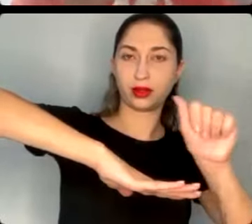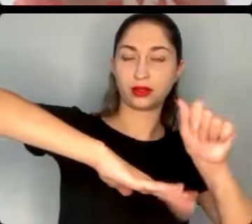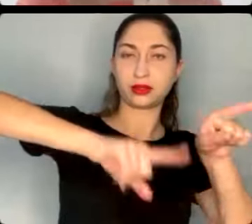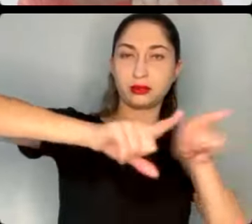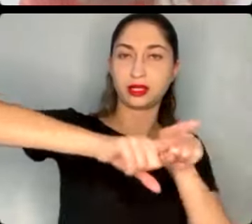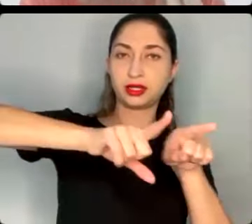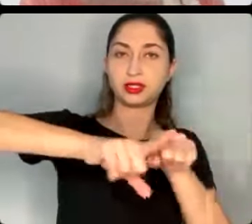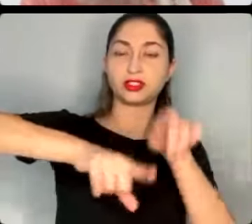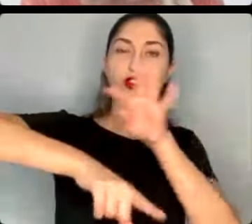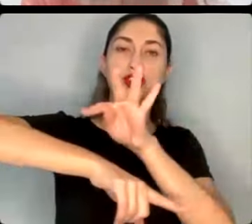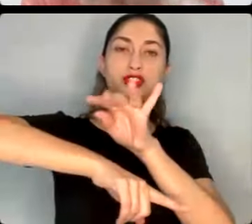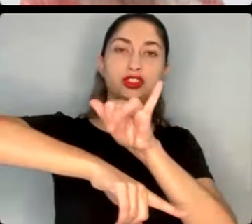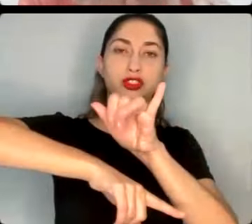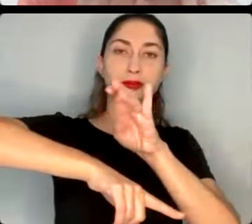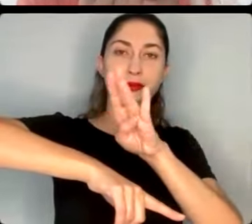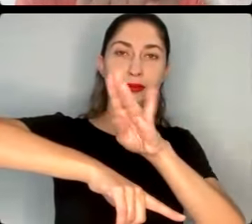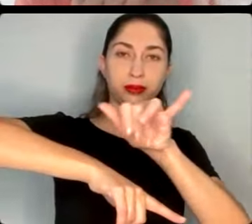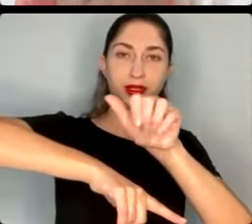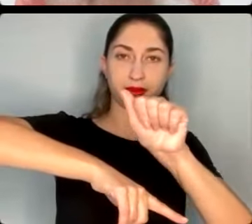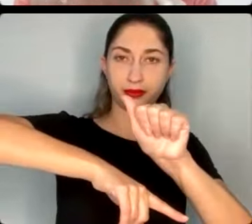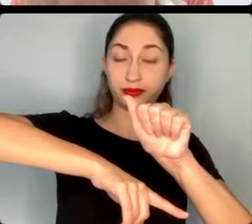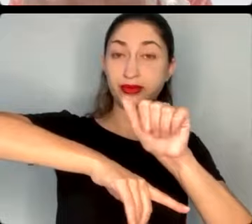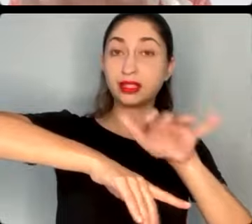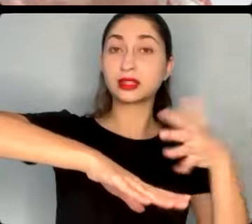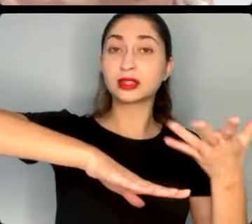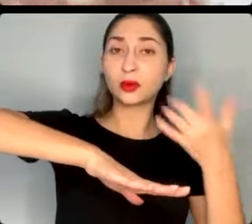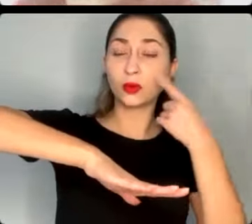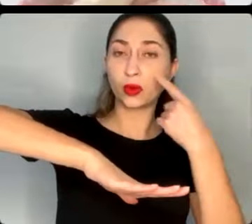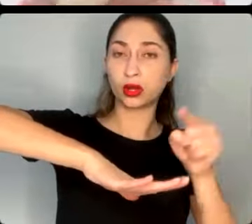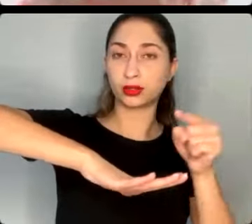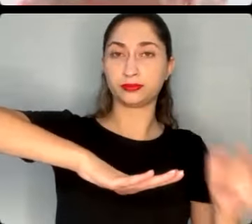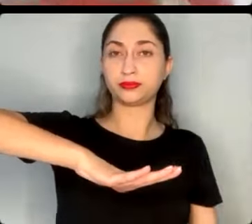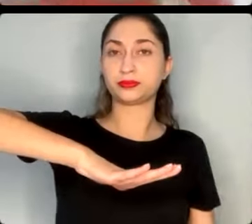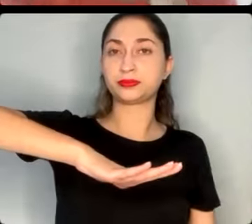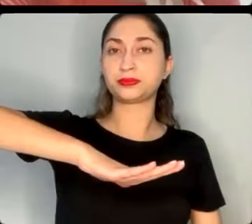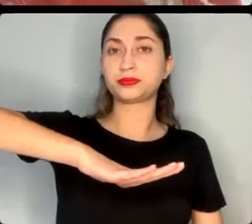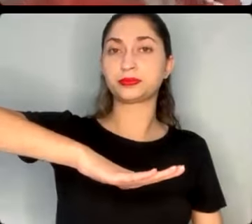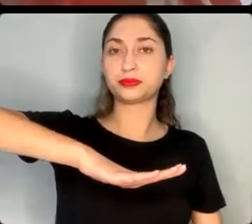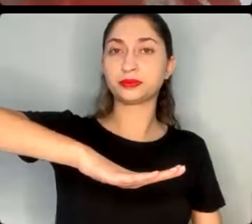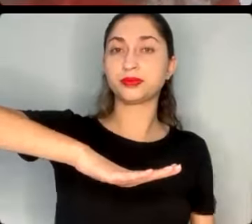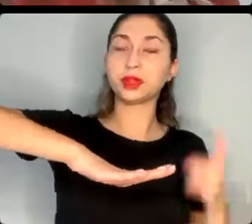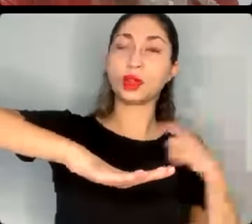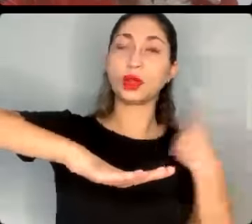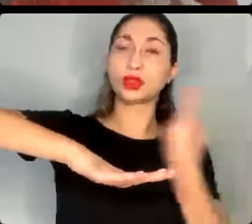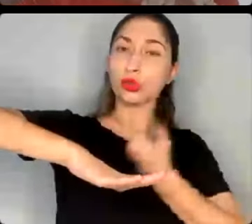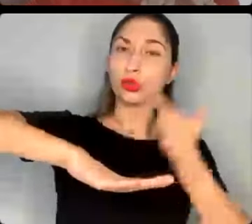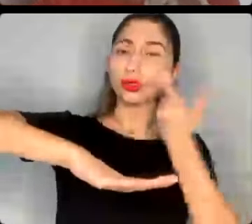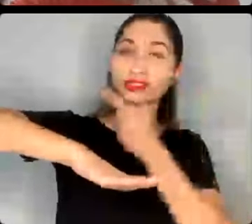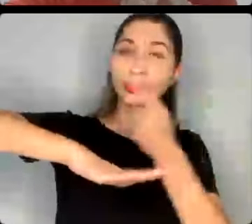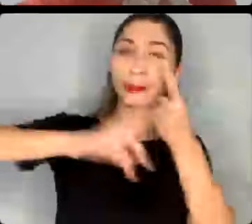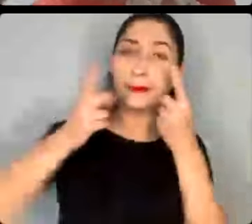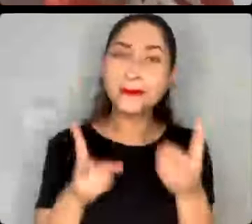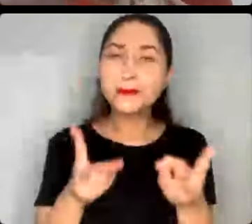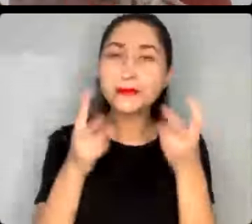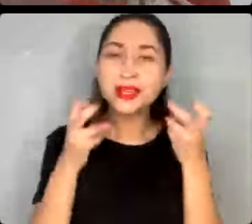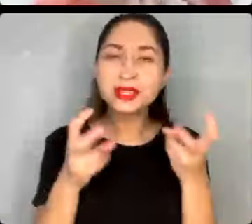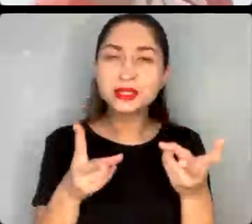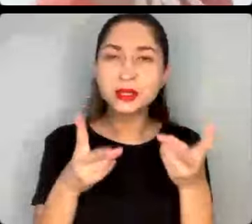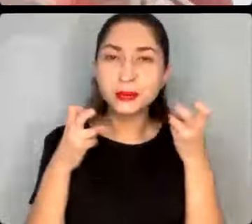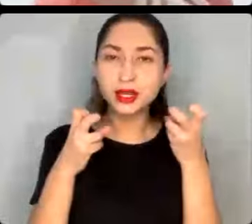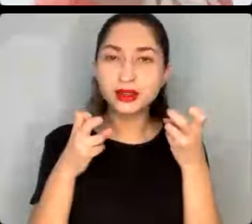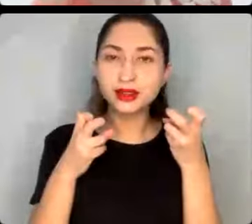Então, quando eu toco assim essa peça, a gente percebe a gravidade